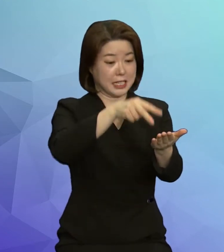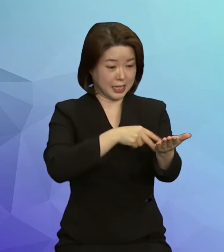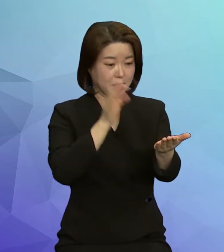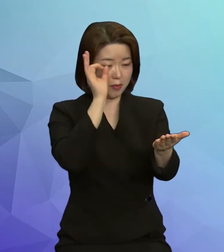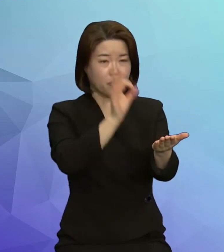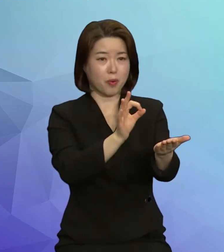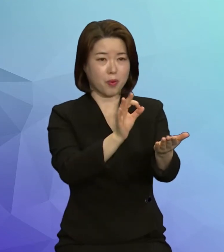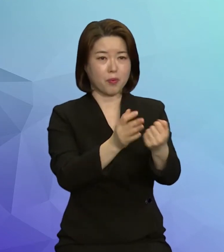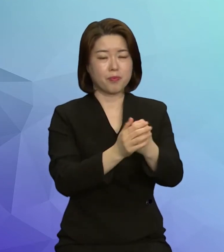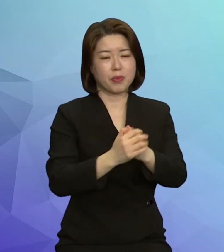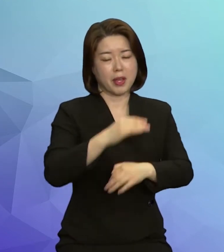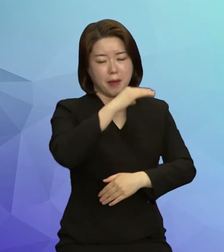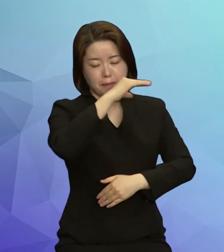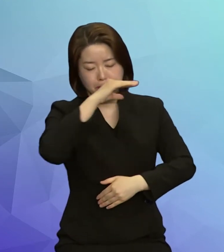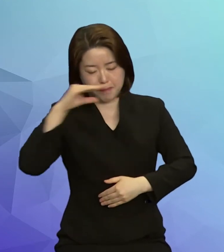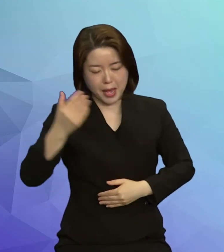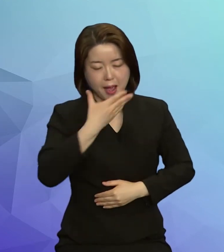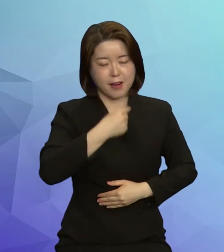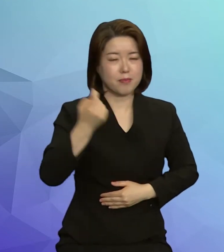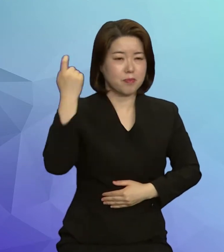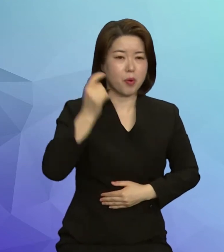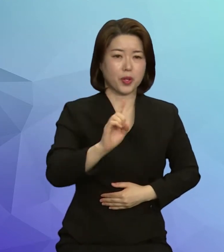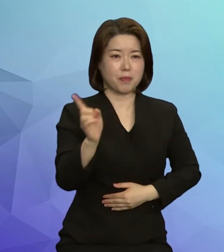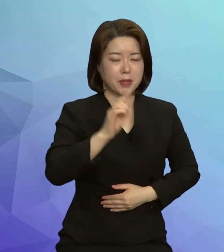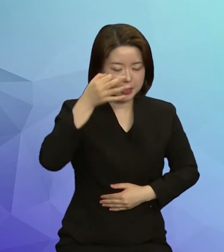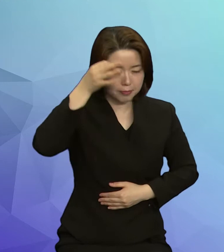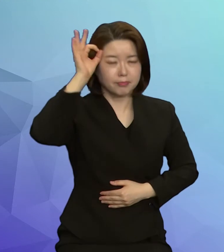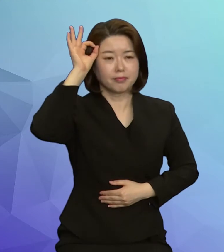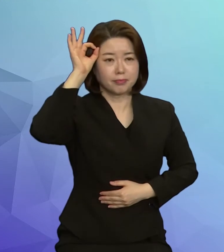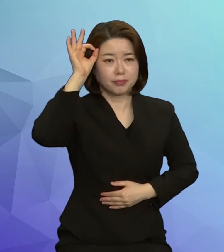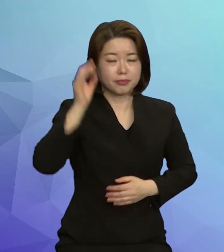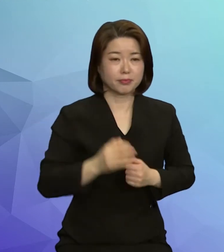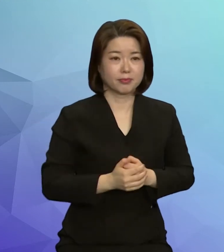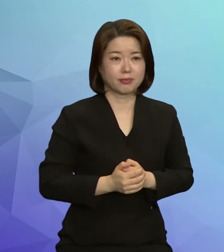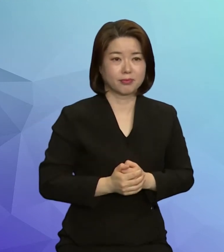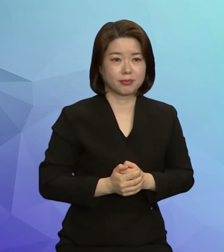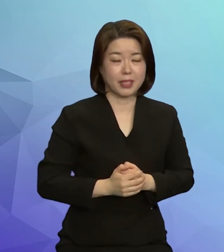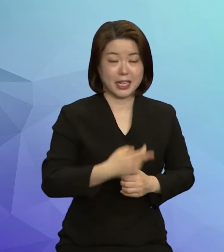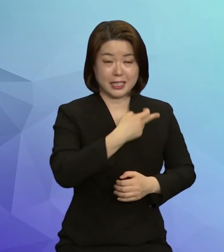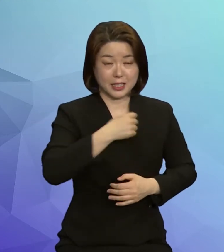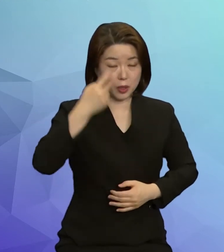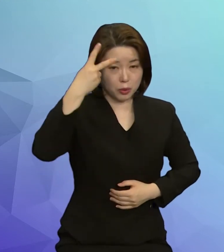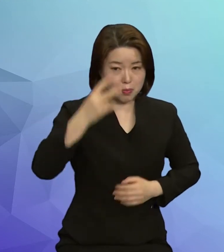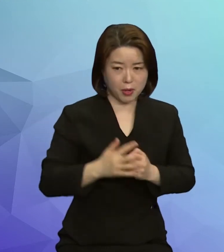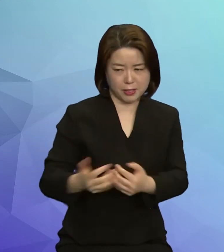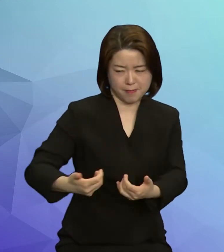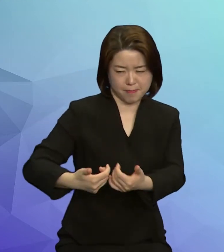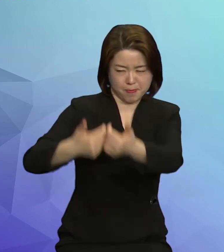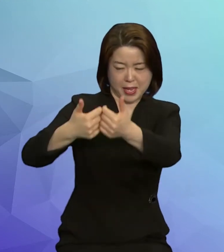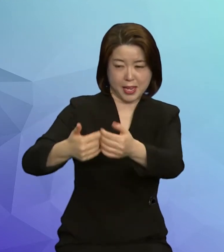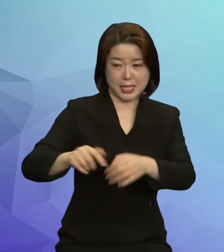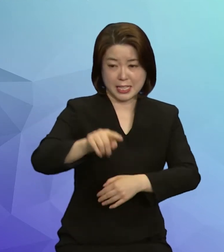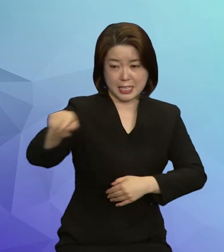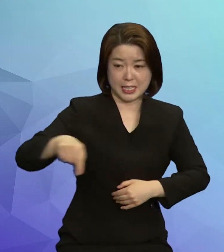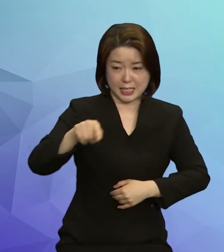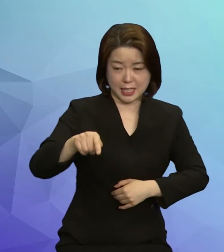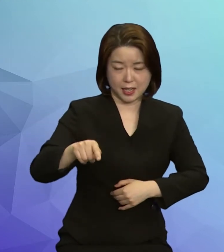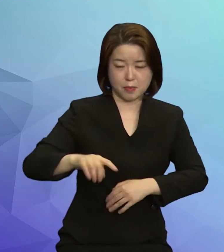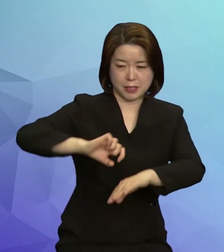읽고 바른 복음이 무엇인지 깨닫고 그리고 사도 바울을 대적했던